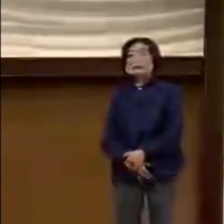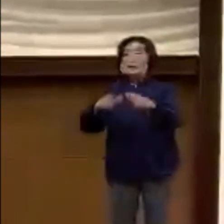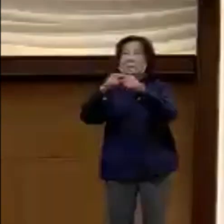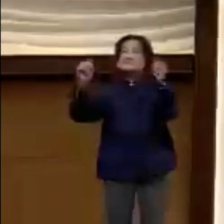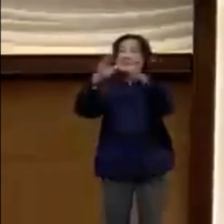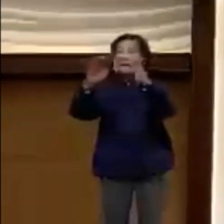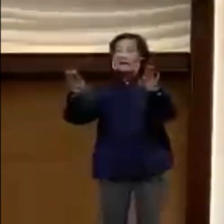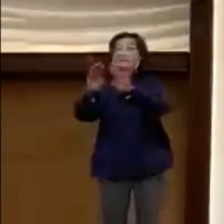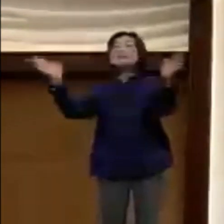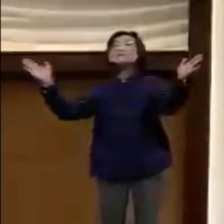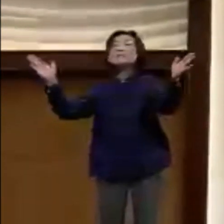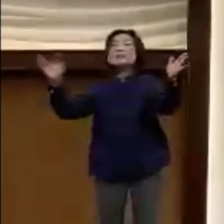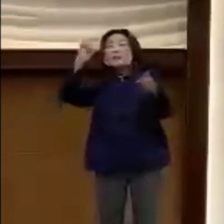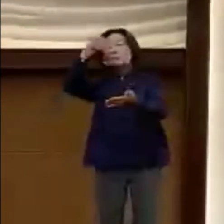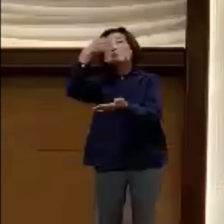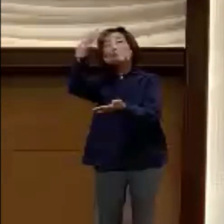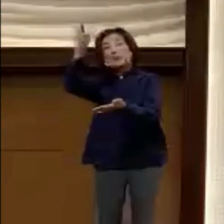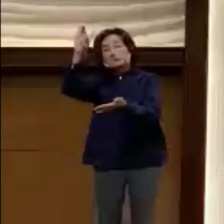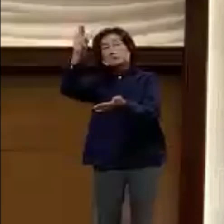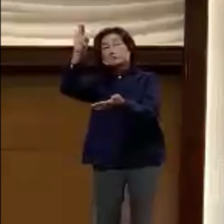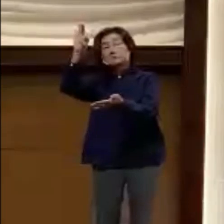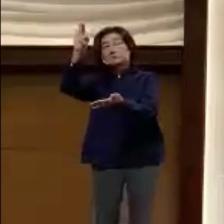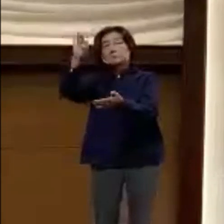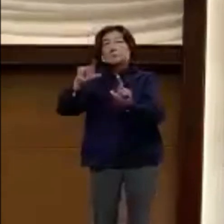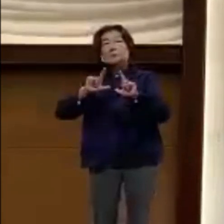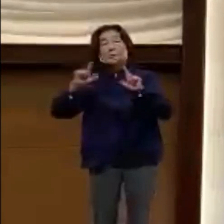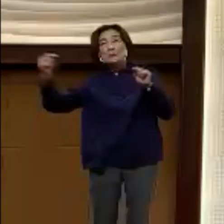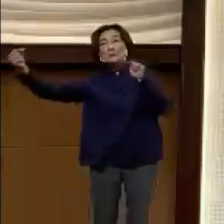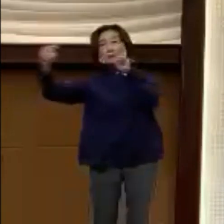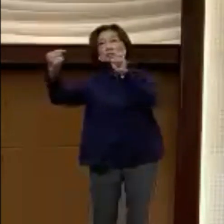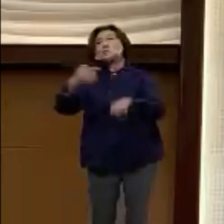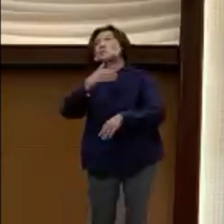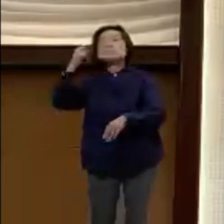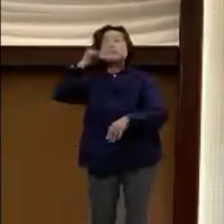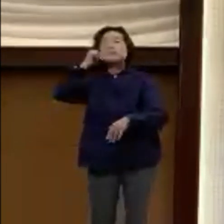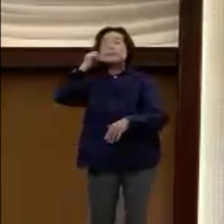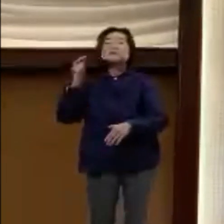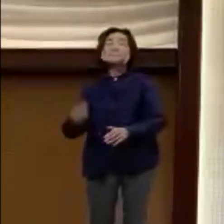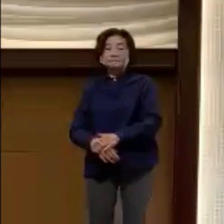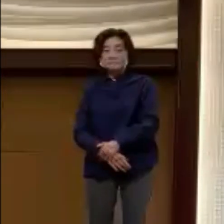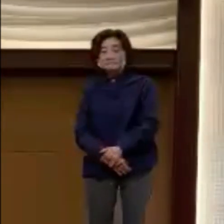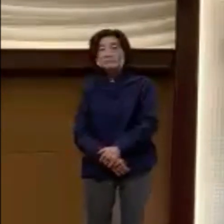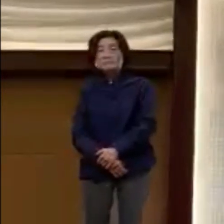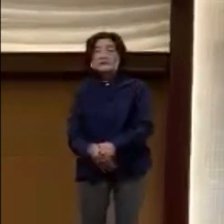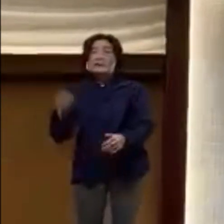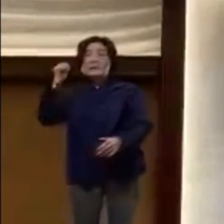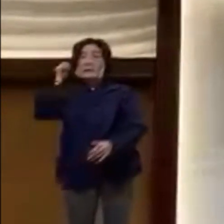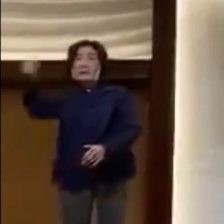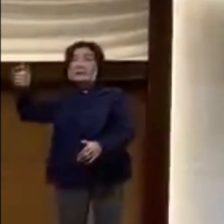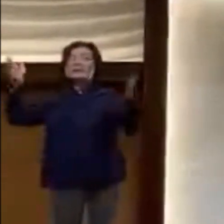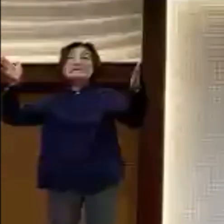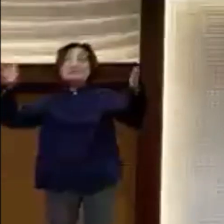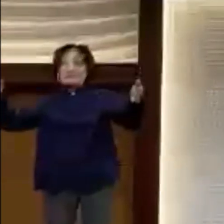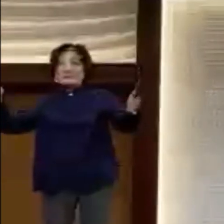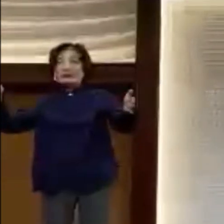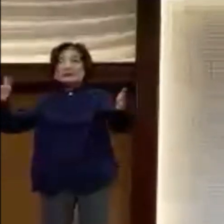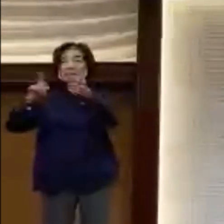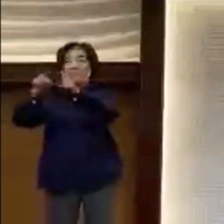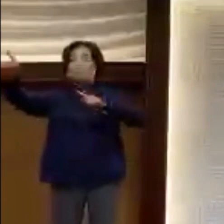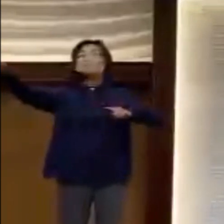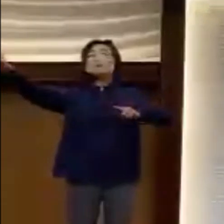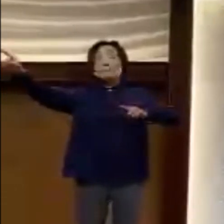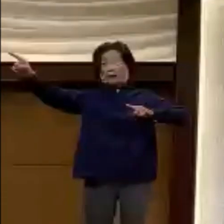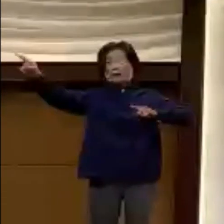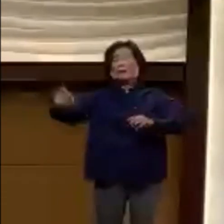なければ予算も通すことができません。この5ヶ月の間、この遅れ